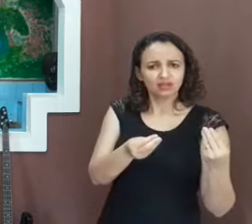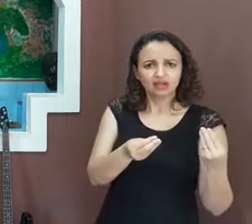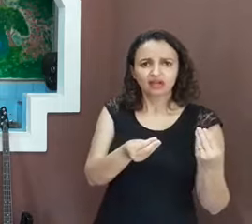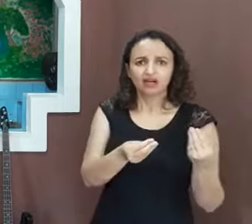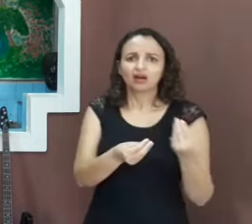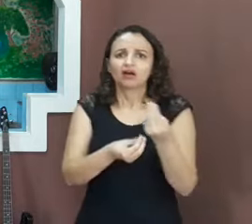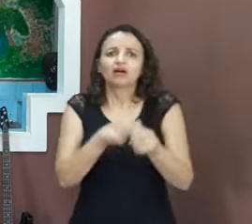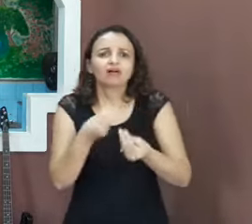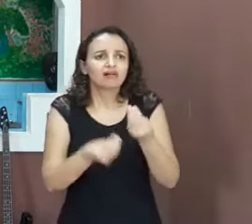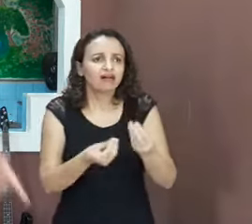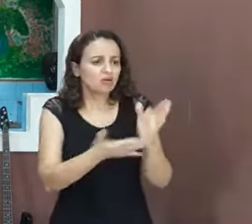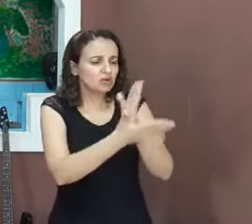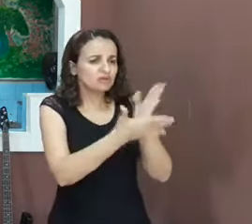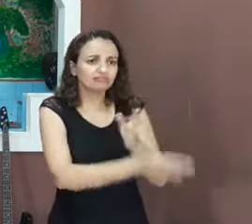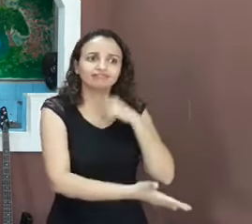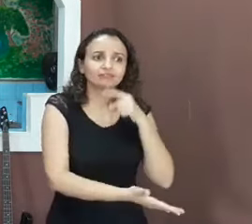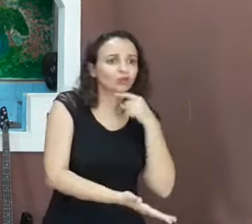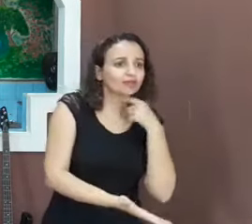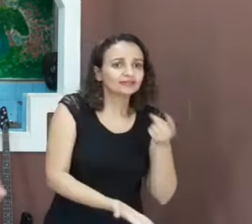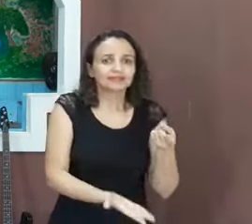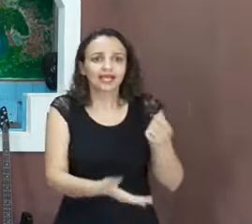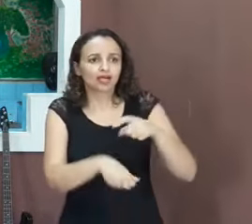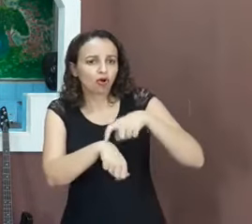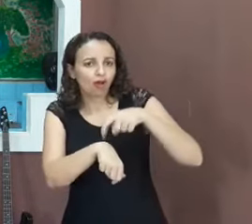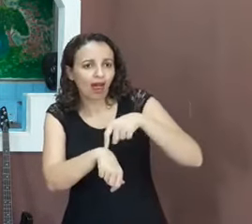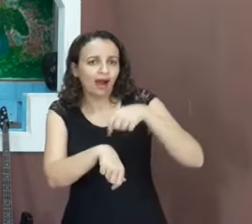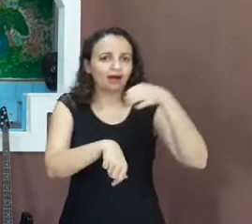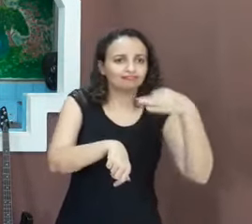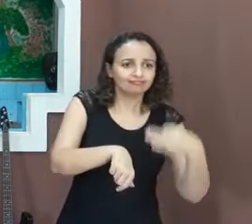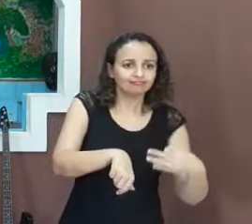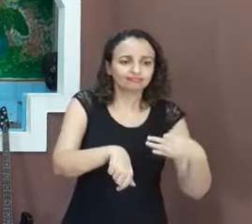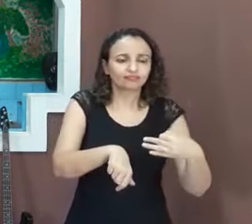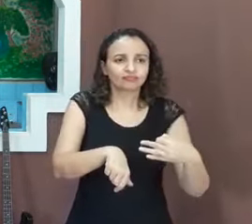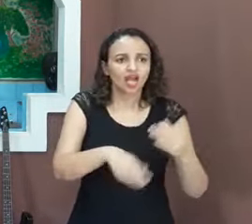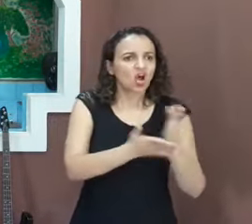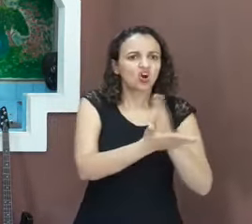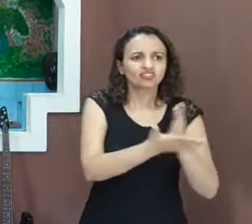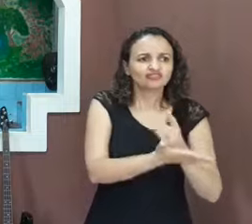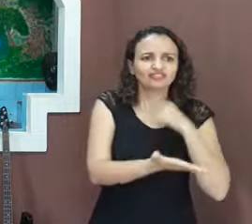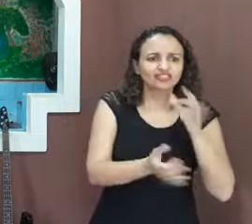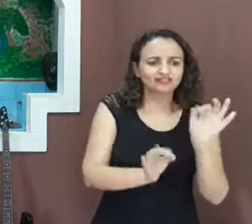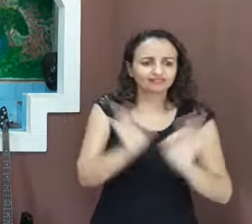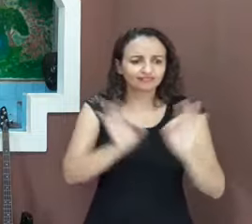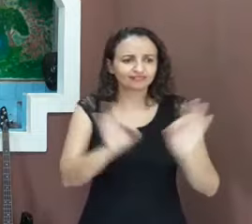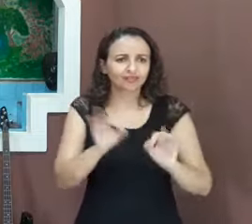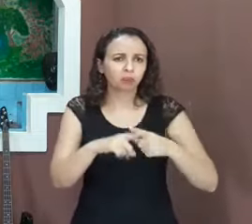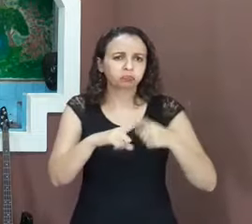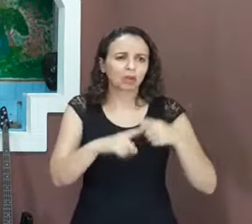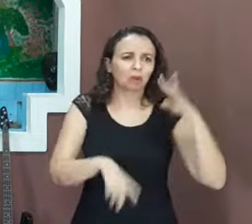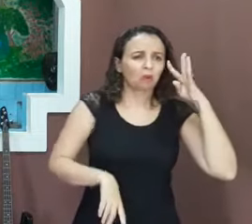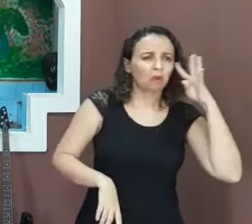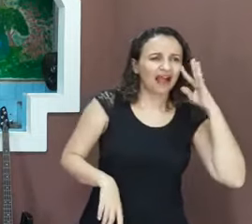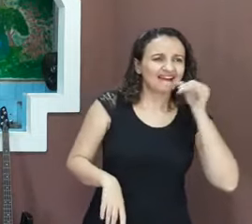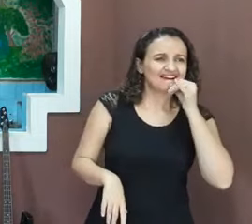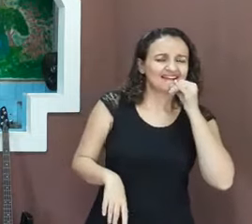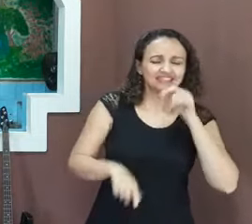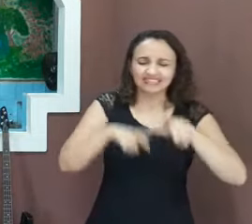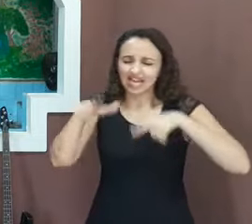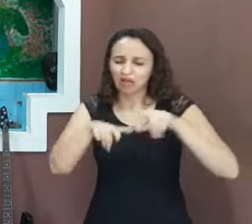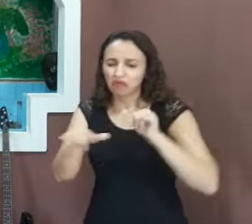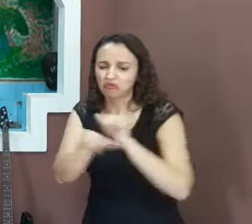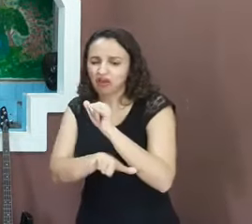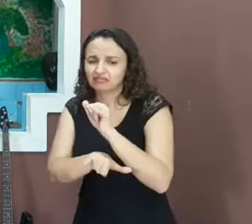não dá devido à condição, mas tem muitos que dão para organizar e não vão. Pastor, eu não vou no culto da quarta-feira porque eu chego muito cansado.